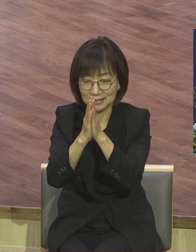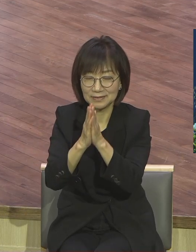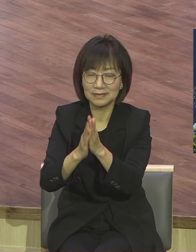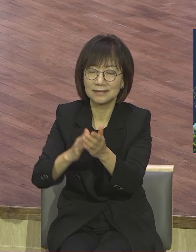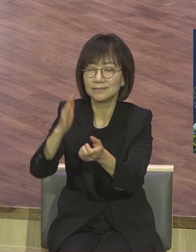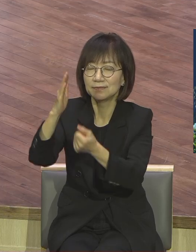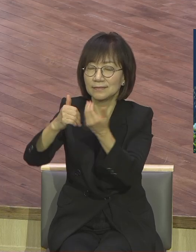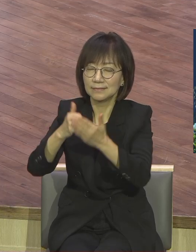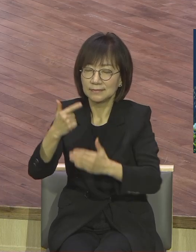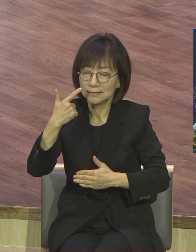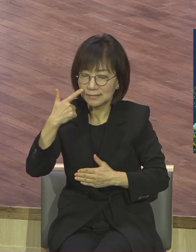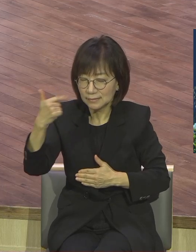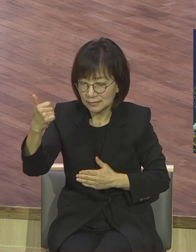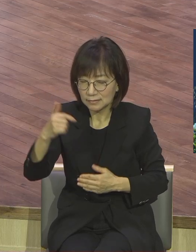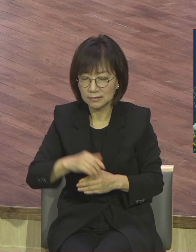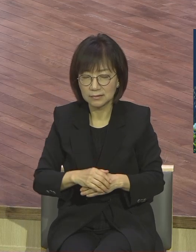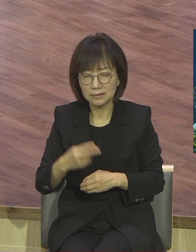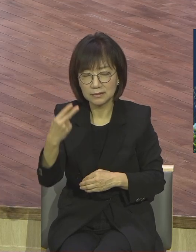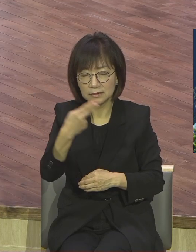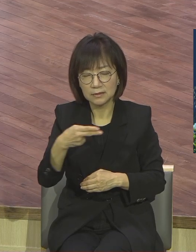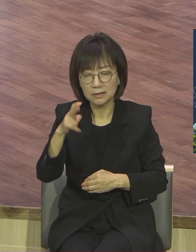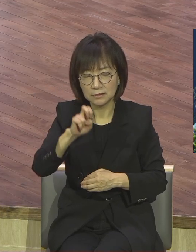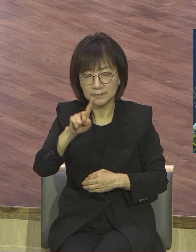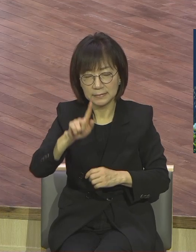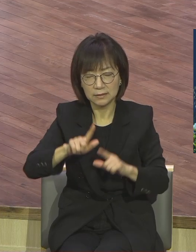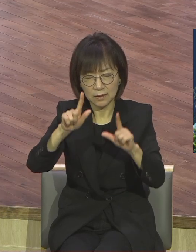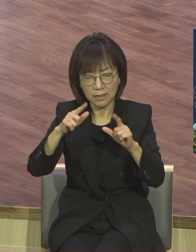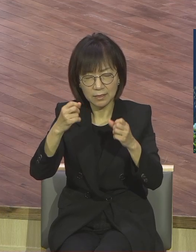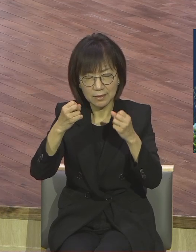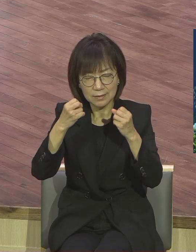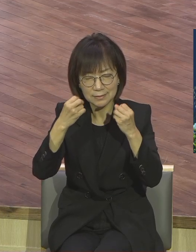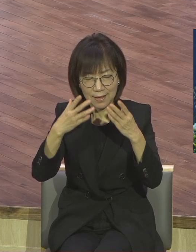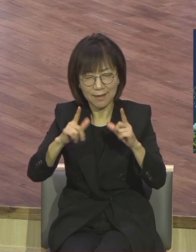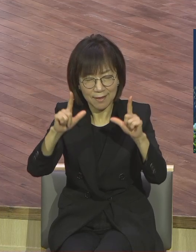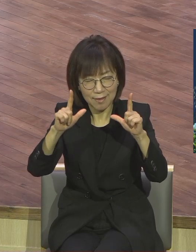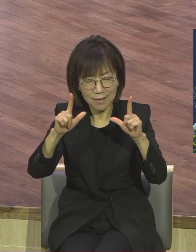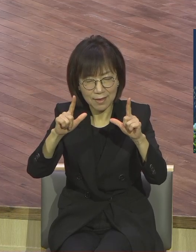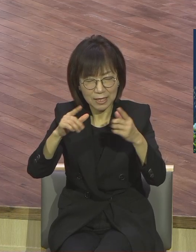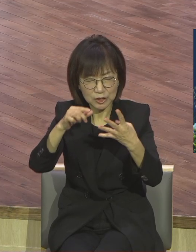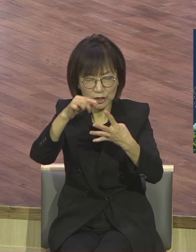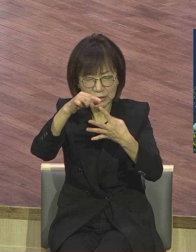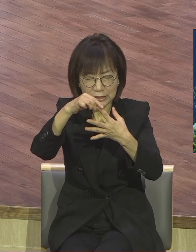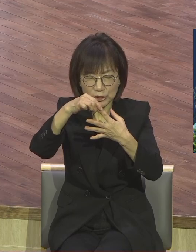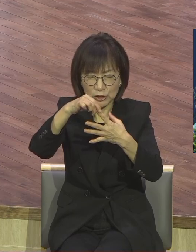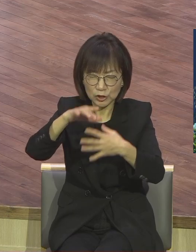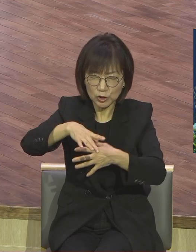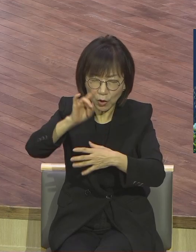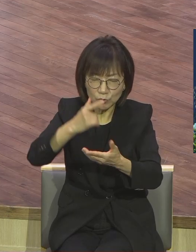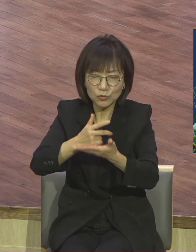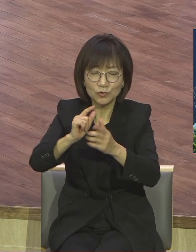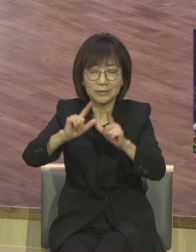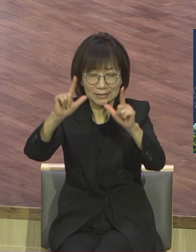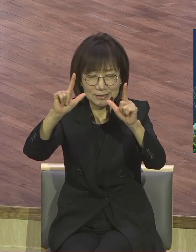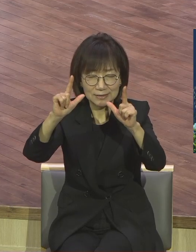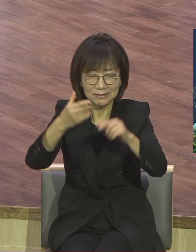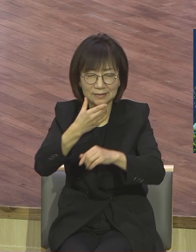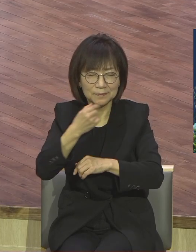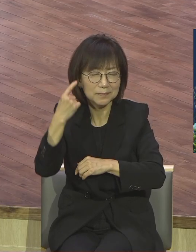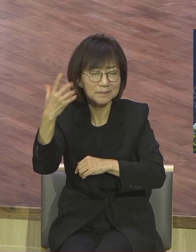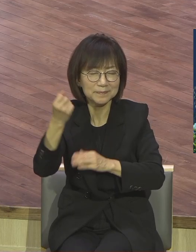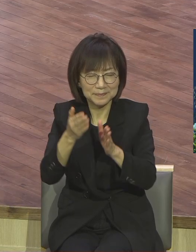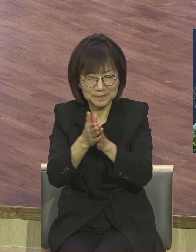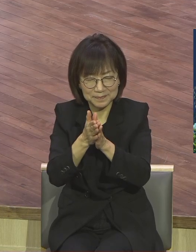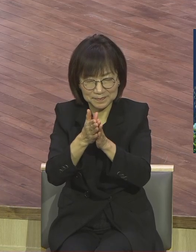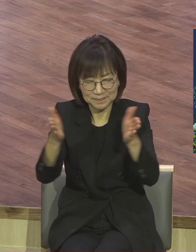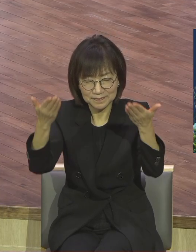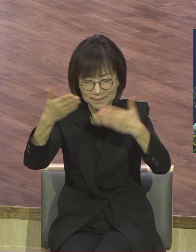아버지 하나님 2022년 새해 첫 주일날 복음으로 여는 새해가 되게 하심을 감사합니다.